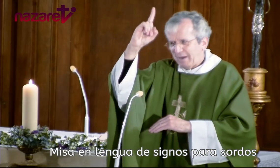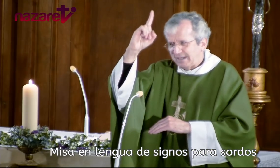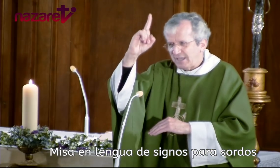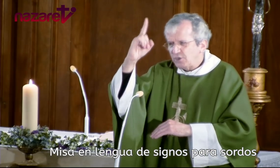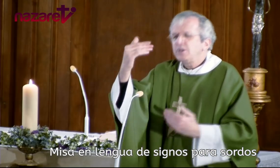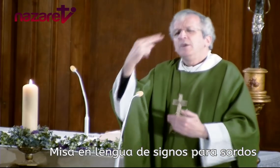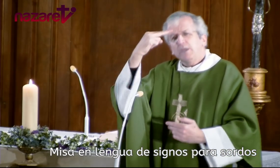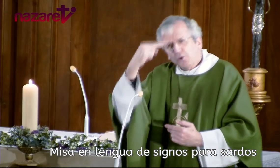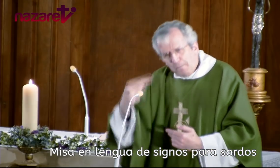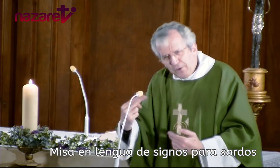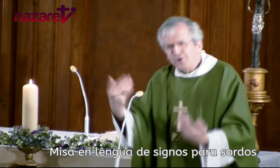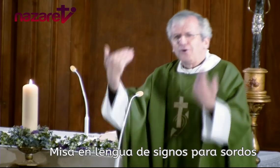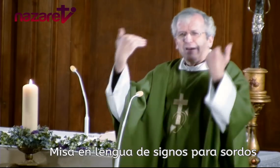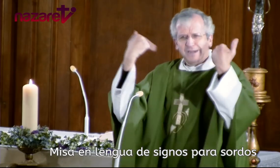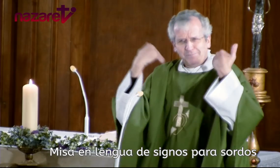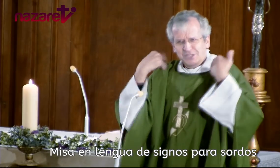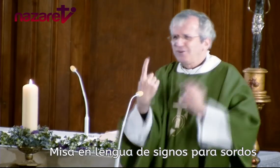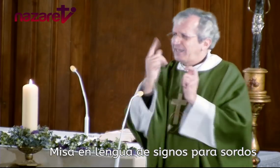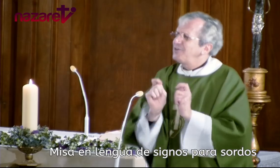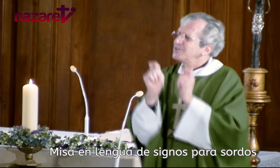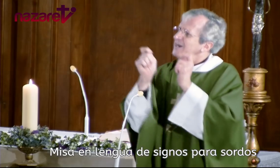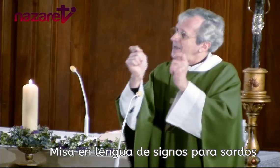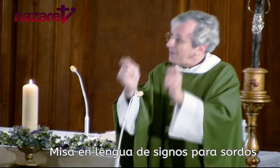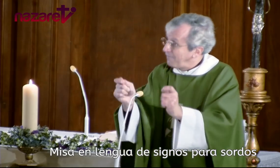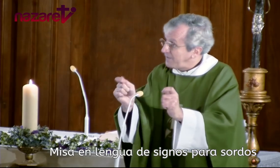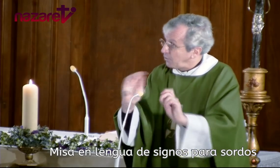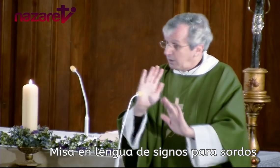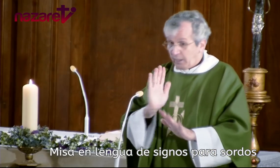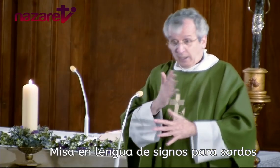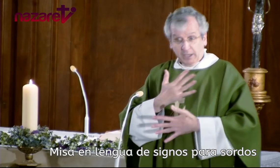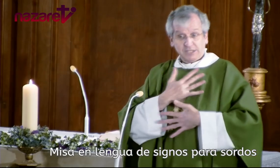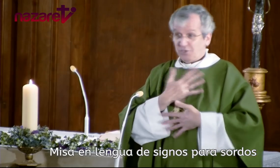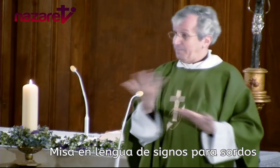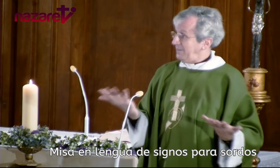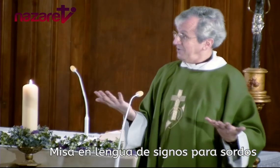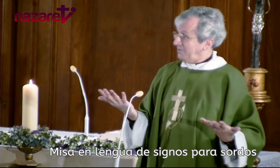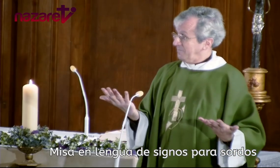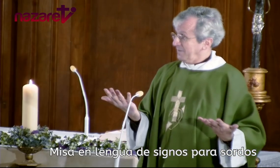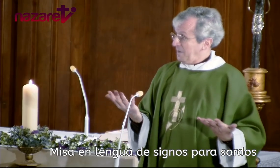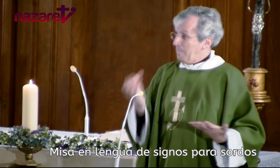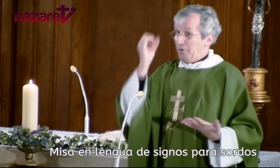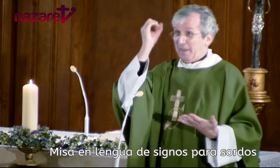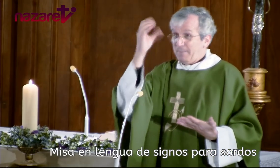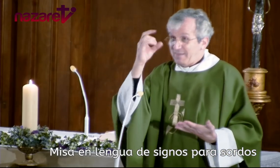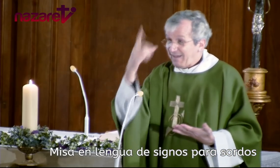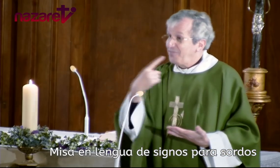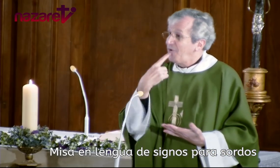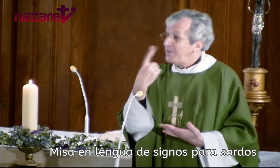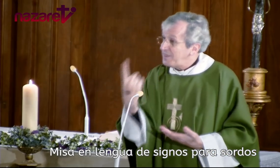los planes de Dios y cumplió la misión que Dios le había confiado. y se sorprendió, porque predicando y